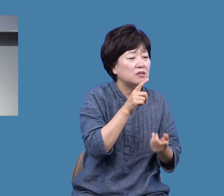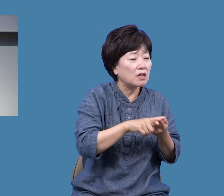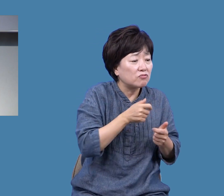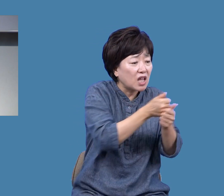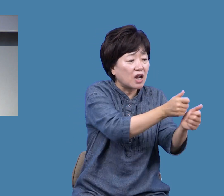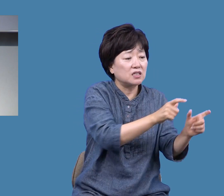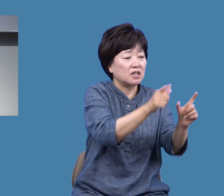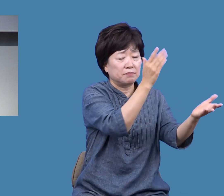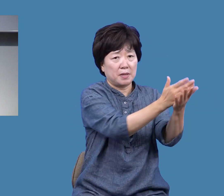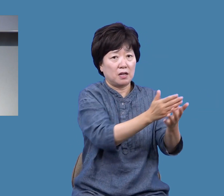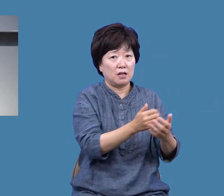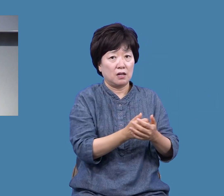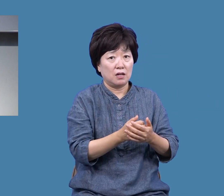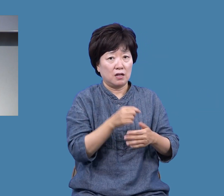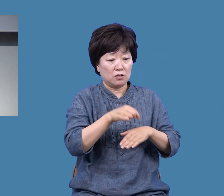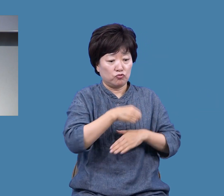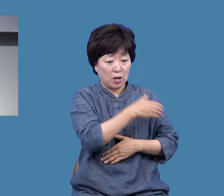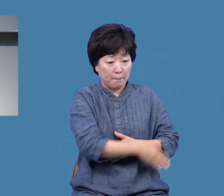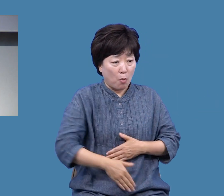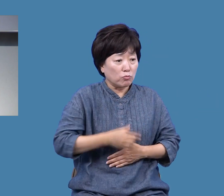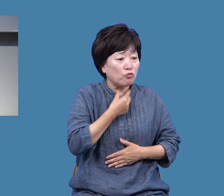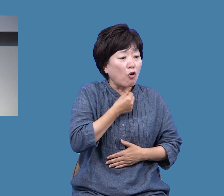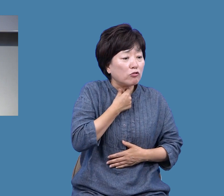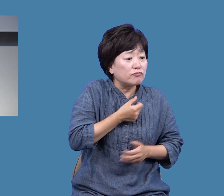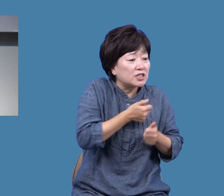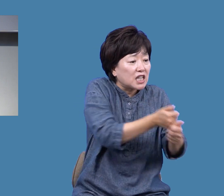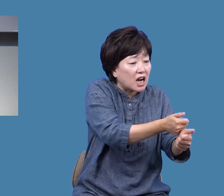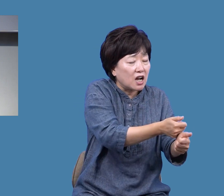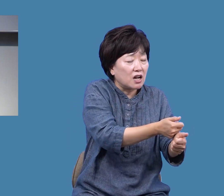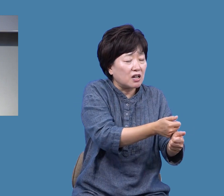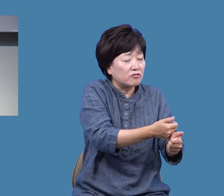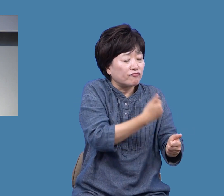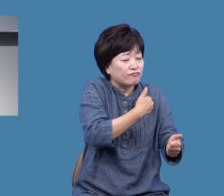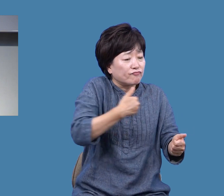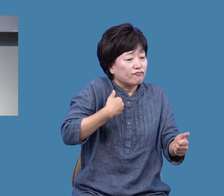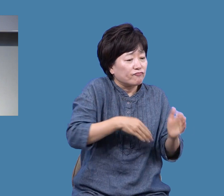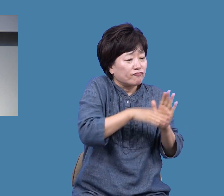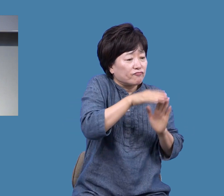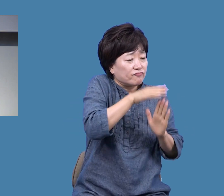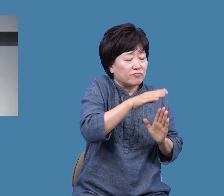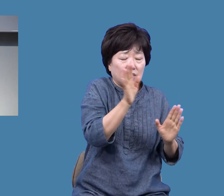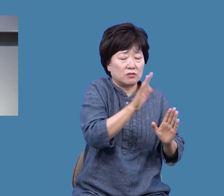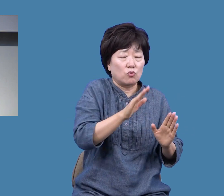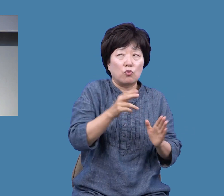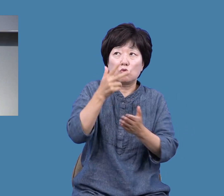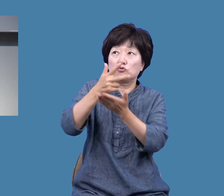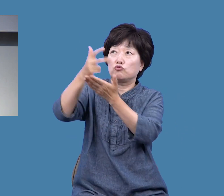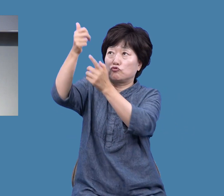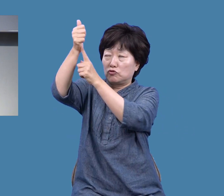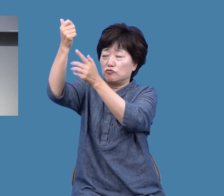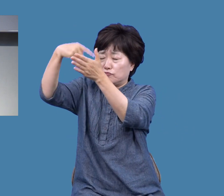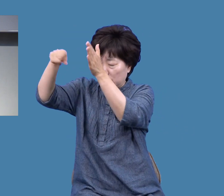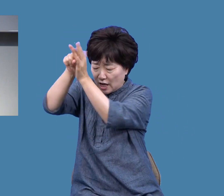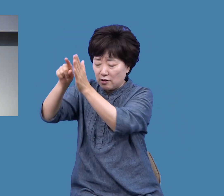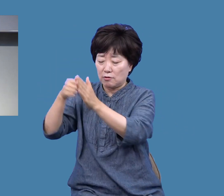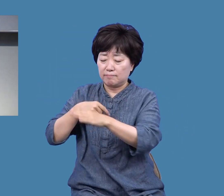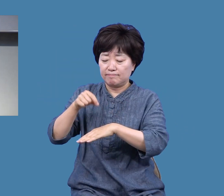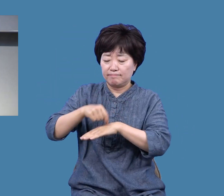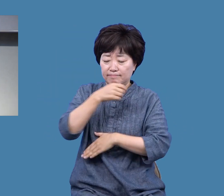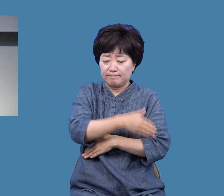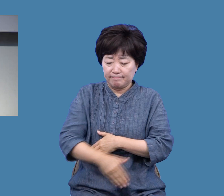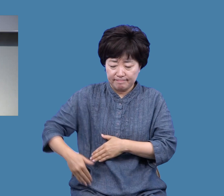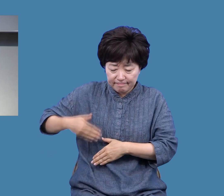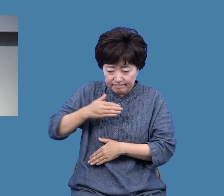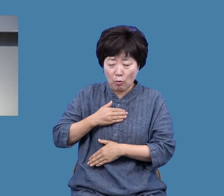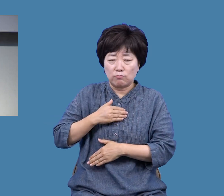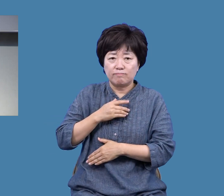몸은 본능을 충족시키기 위해서 있는 것이 아니고 하나님을 위해 있는 거라는 거예요. 우리 몸은 하나님을 위해 있는